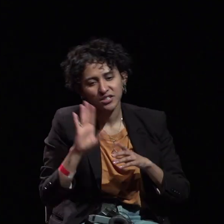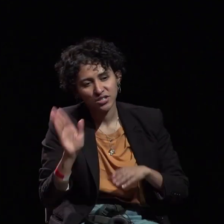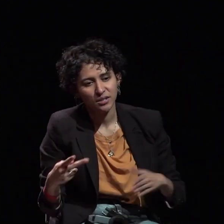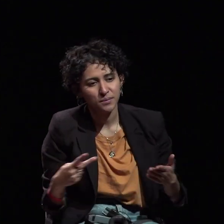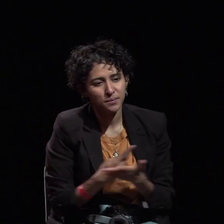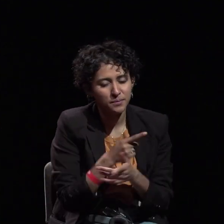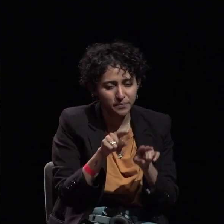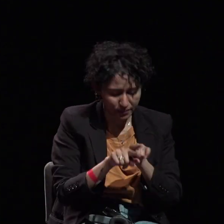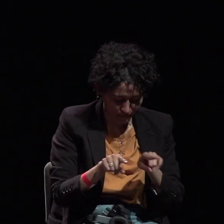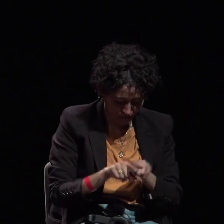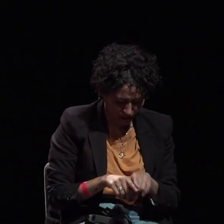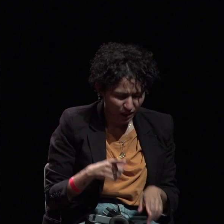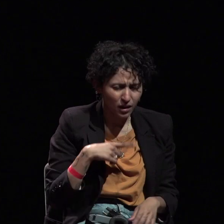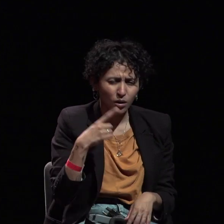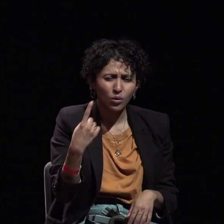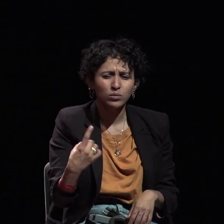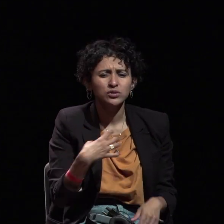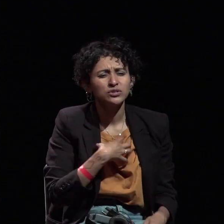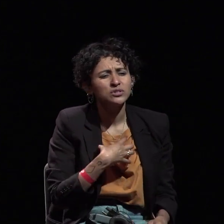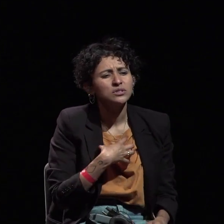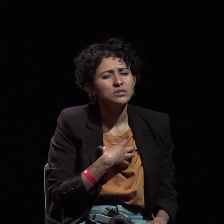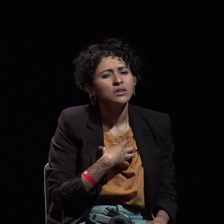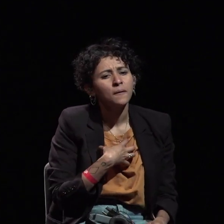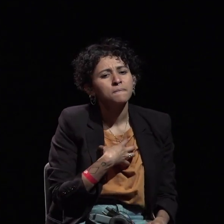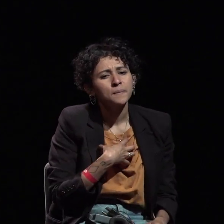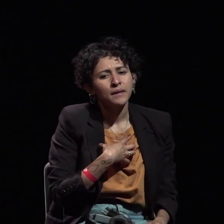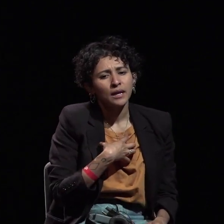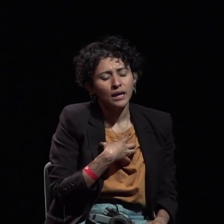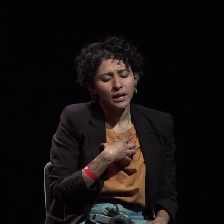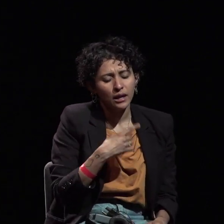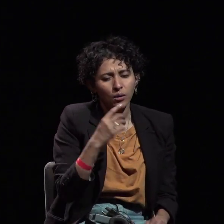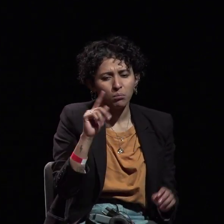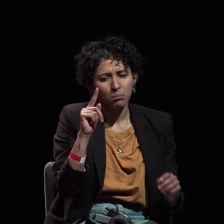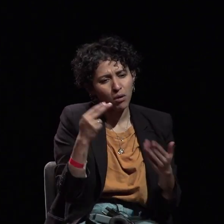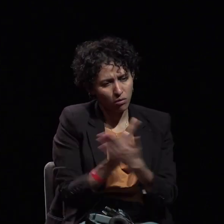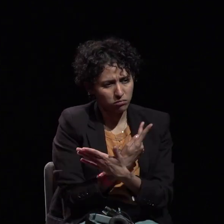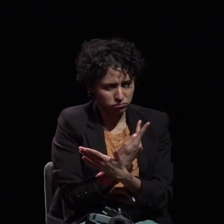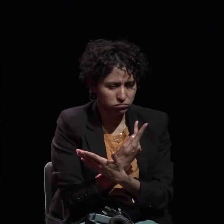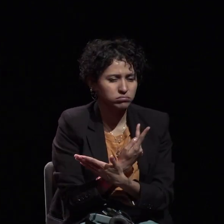um caso, né, detalhar um pouco esse argumento pelo menos através de um caso específico, né,